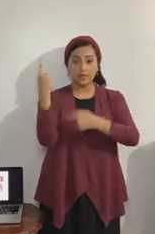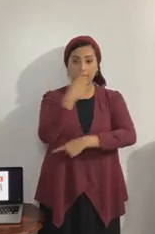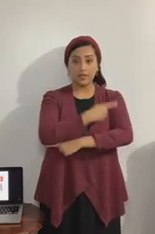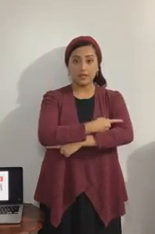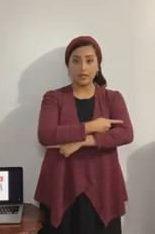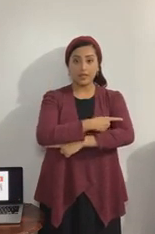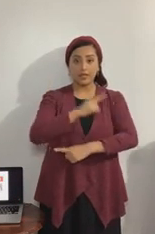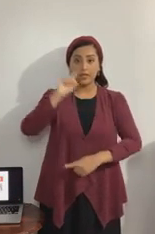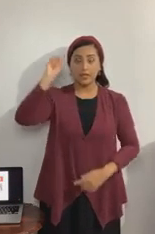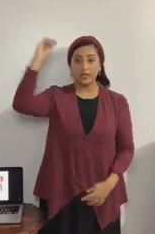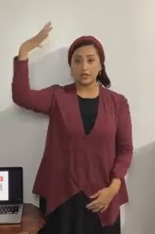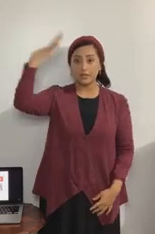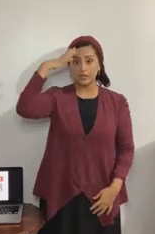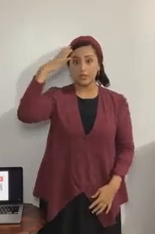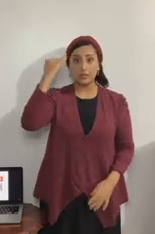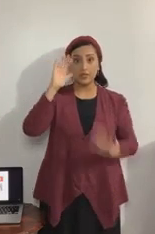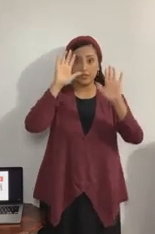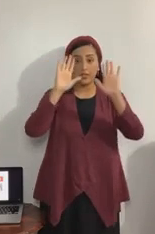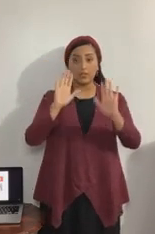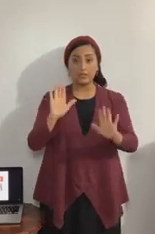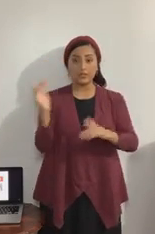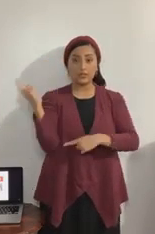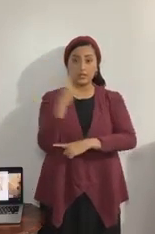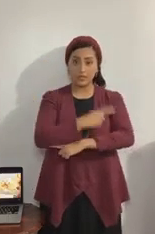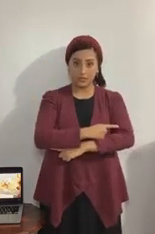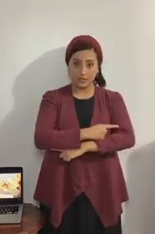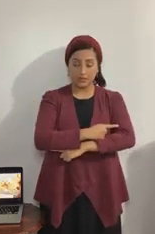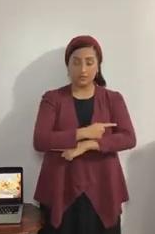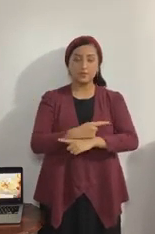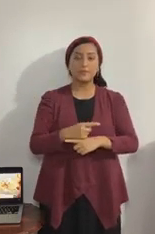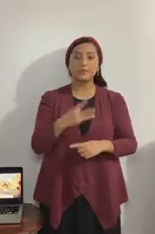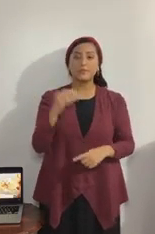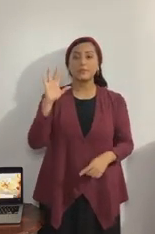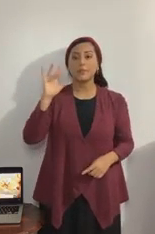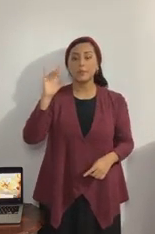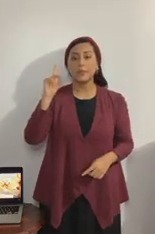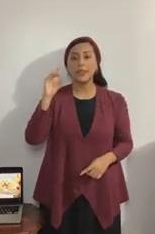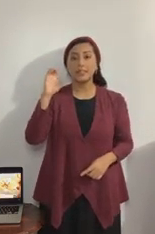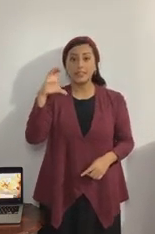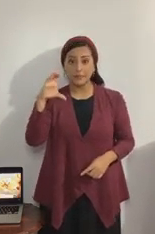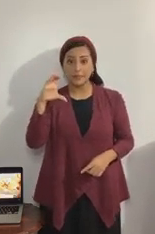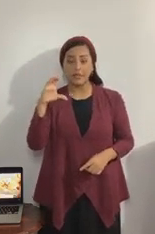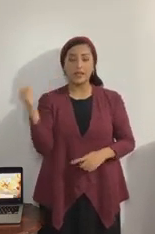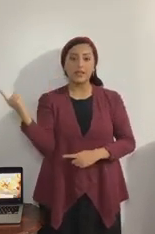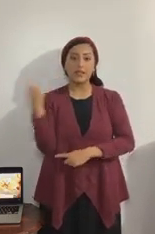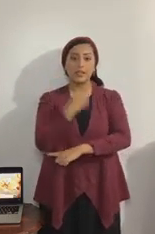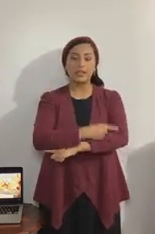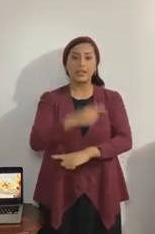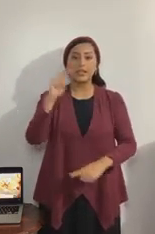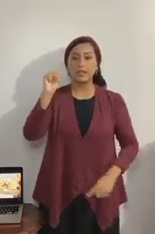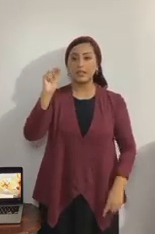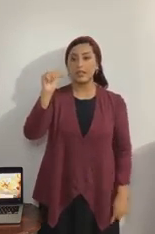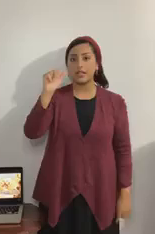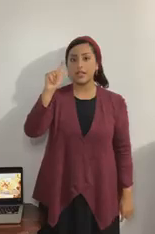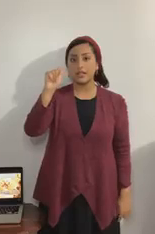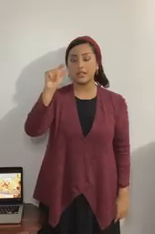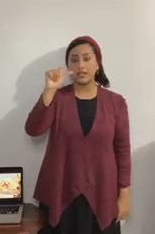eso en inglés se dice Sunday, para domingo, día del sol, y el 25 de diciembre como el día de Natalis Solis, es decir,